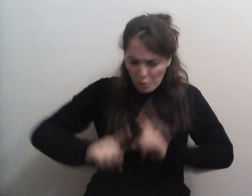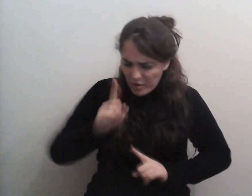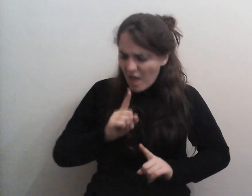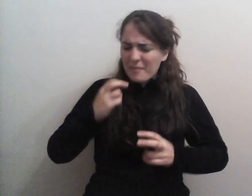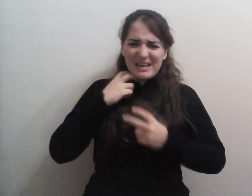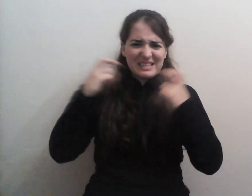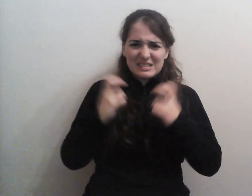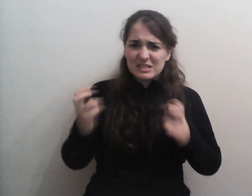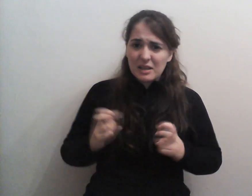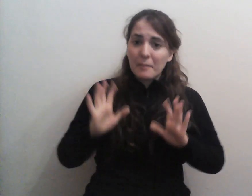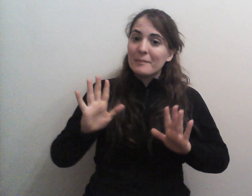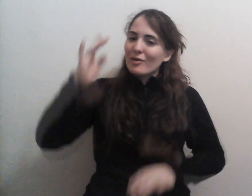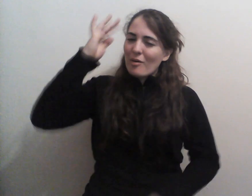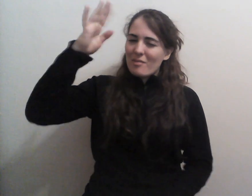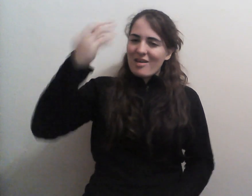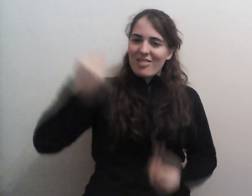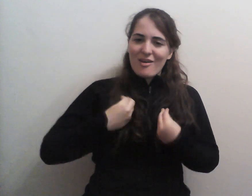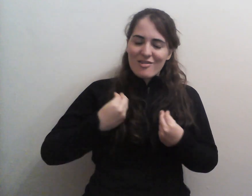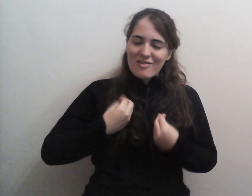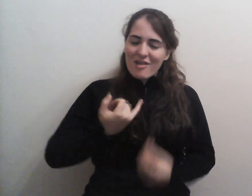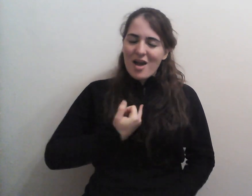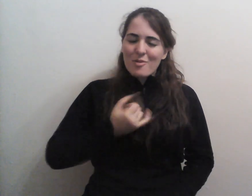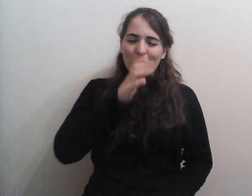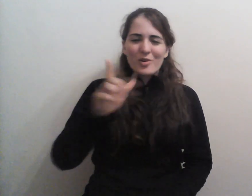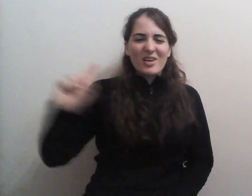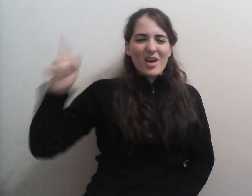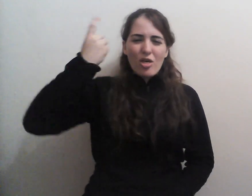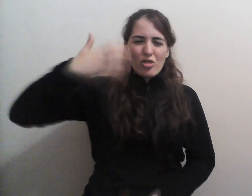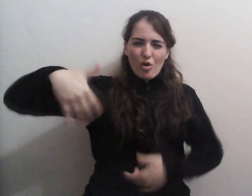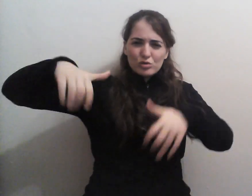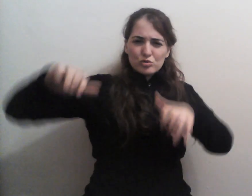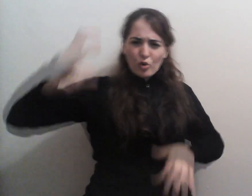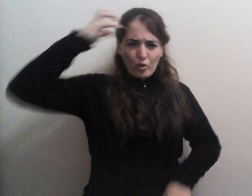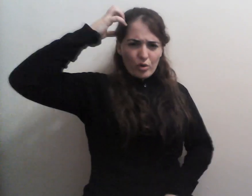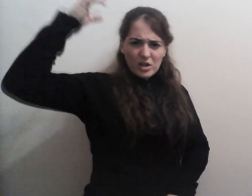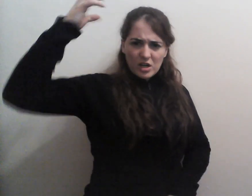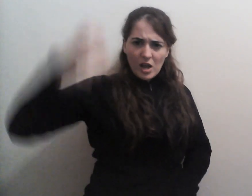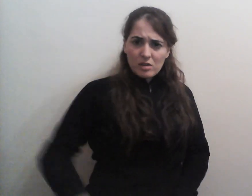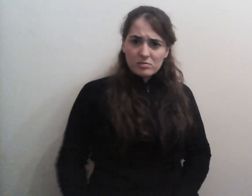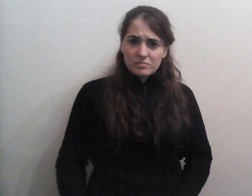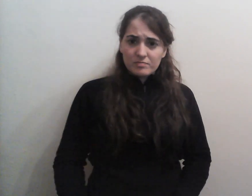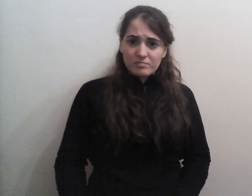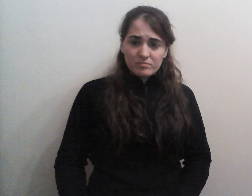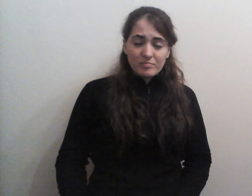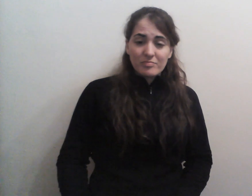Hay esperanza viva. Hay esperanza viva. Aunque me echen a los leones, hay esperanza viva. Tú